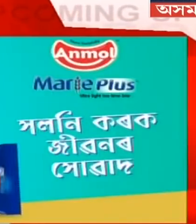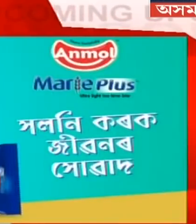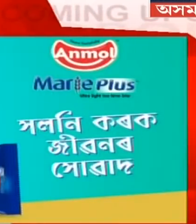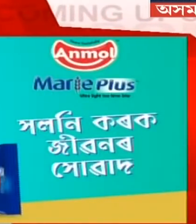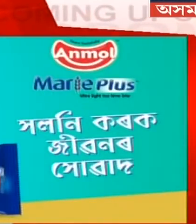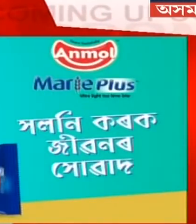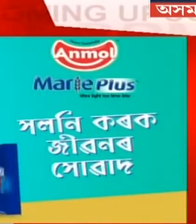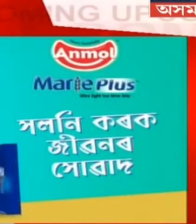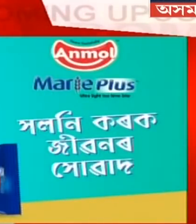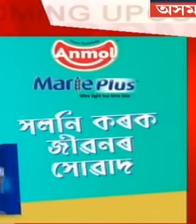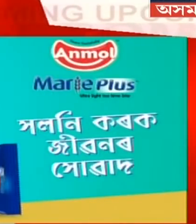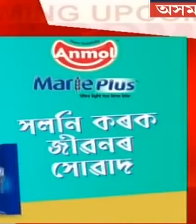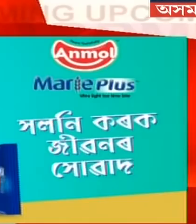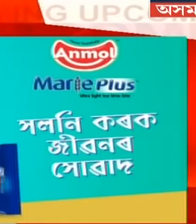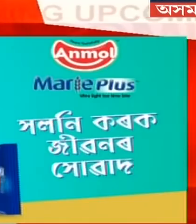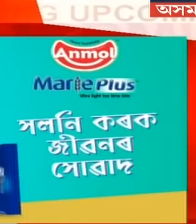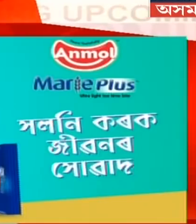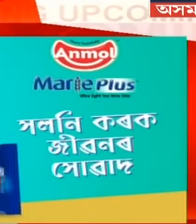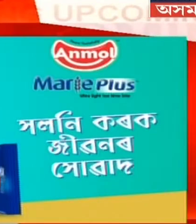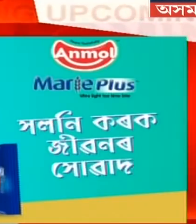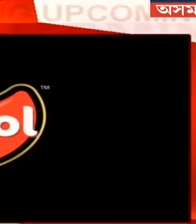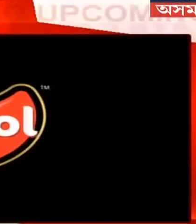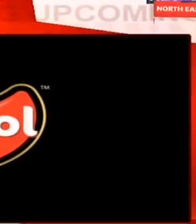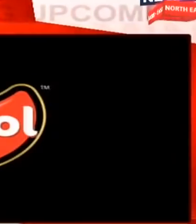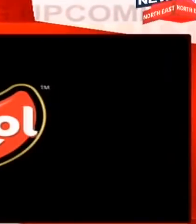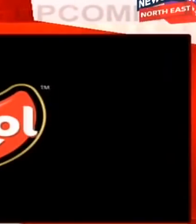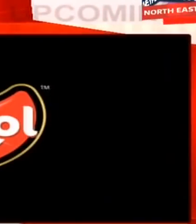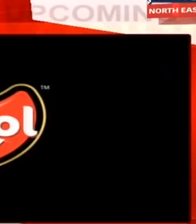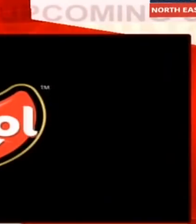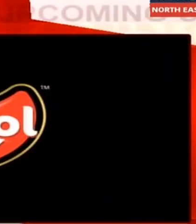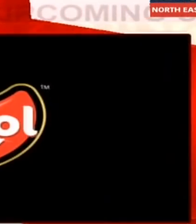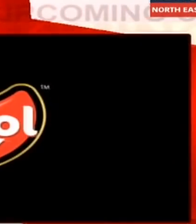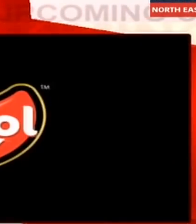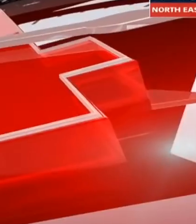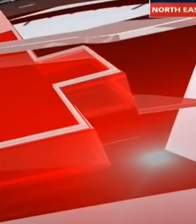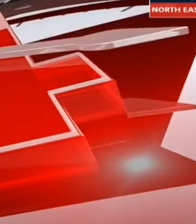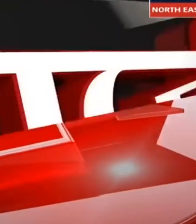আগবঢ়ালে আনমোল মারি প্লাস, সলনি করা জীবনের সোয়াদ।